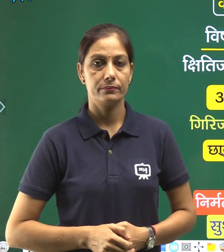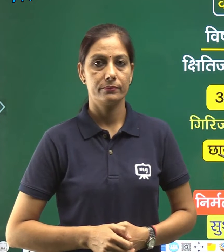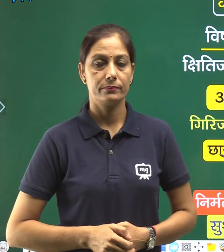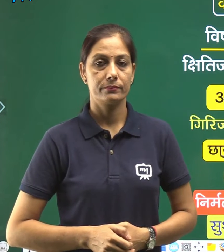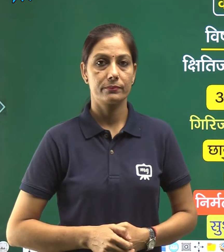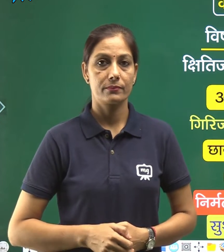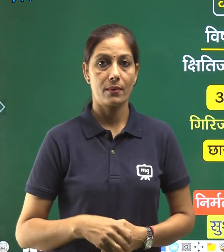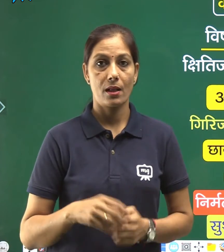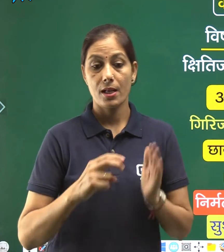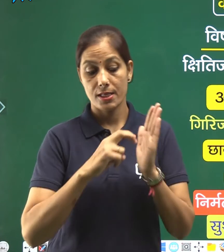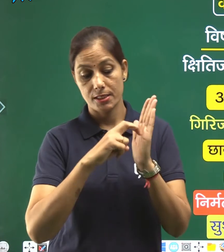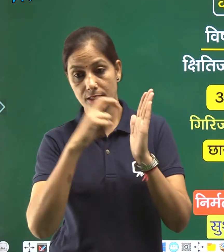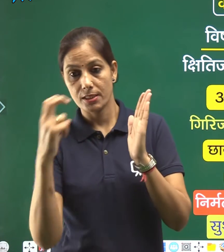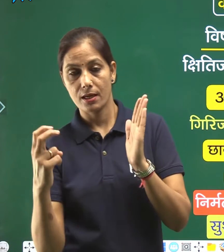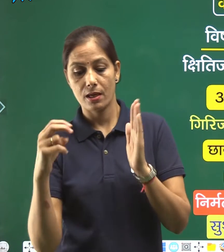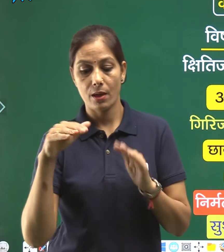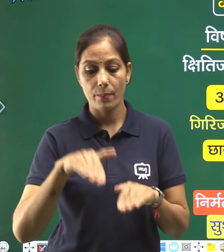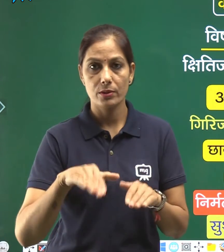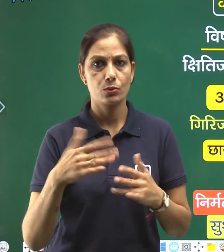छाया मत छूना।